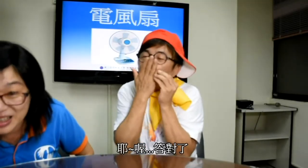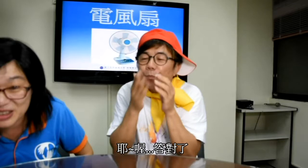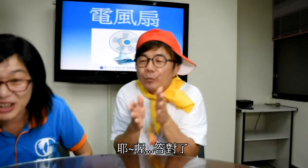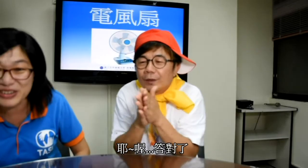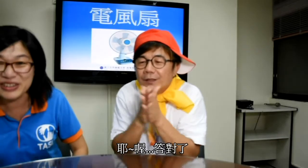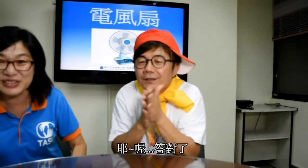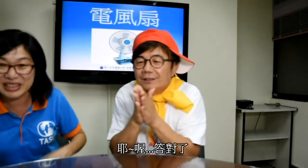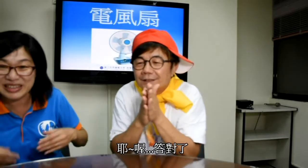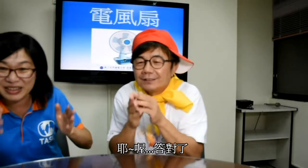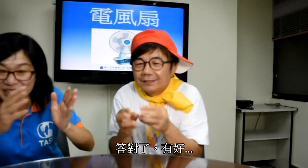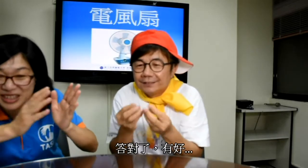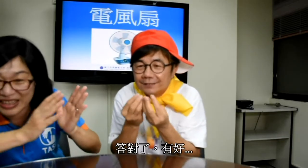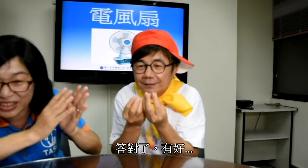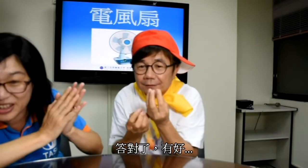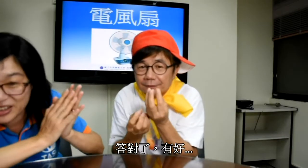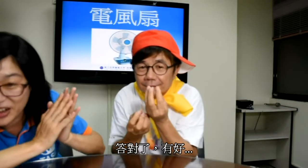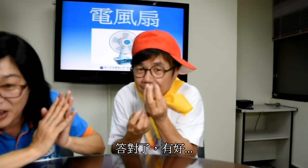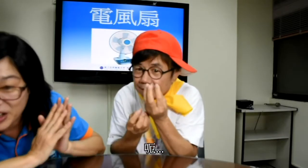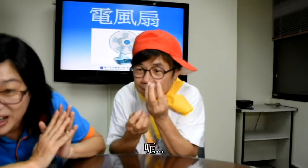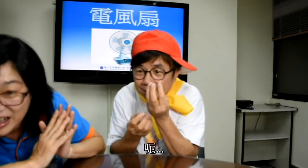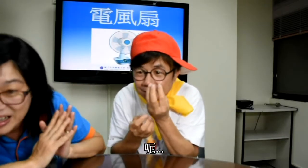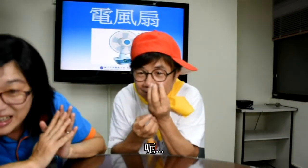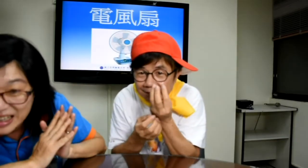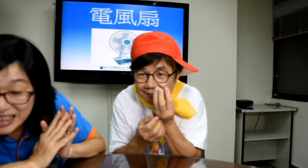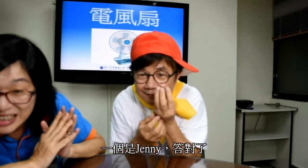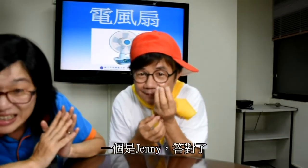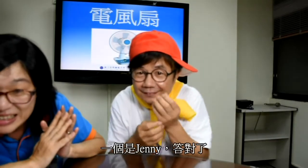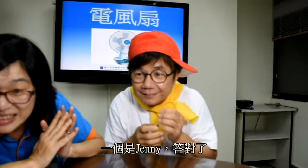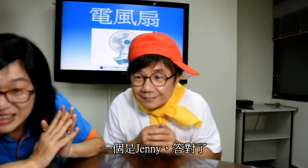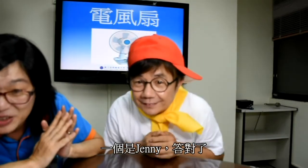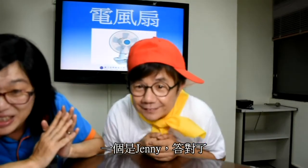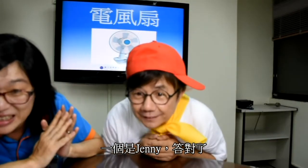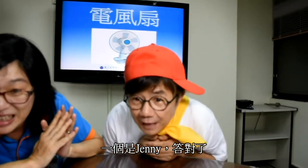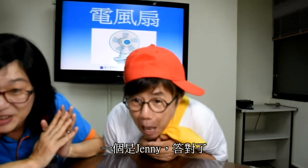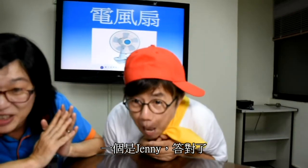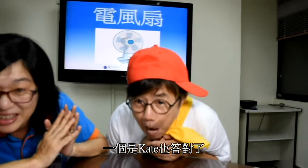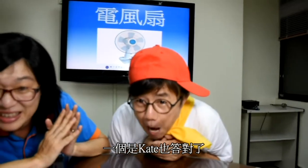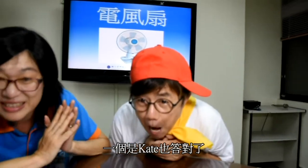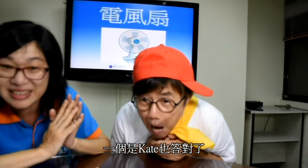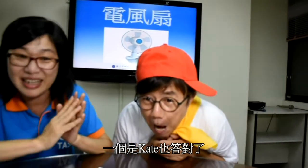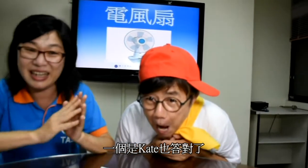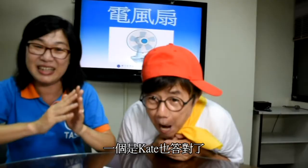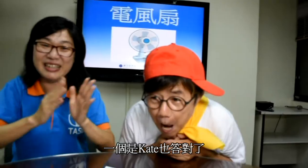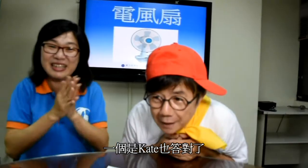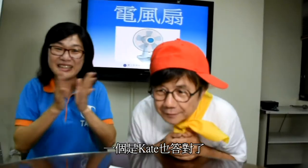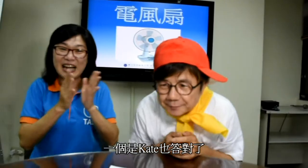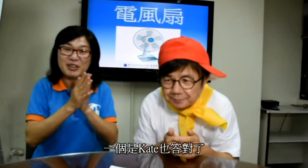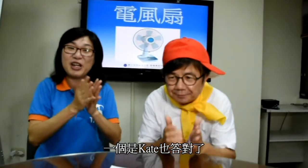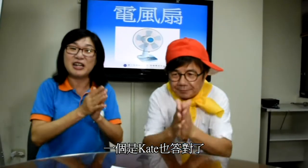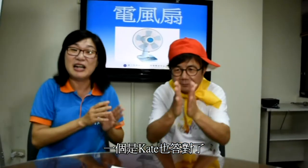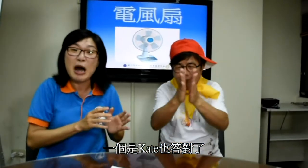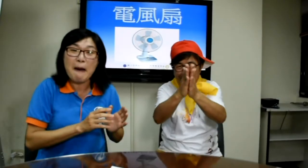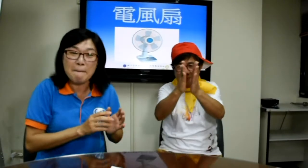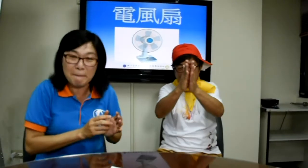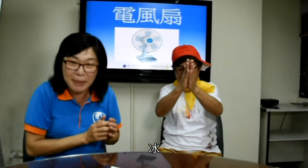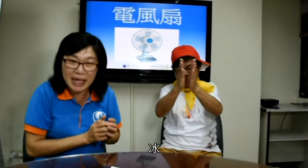又答对了，答对有好哦。一个是 Jenny 答对了，一个是 K 也答对了。